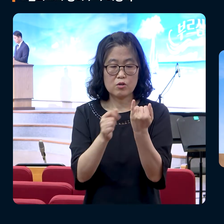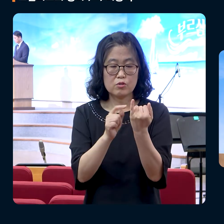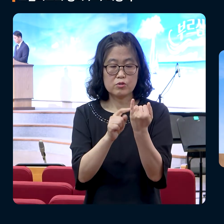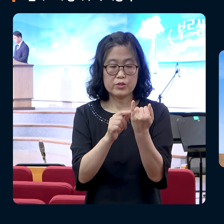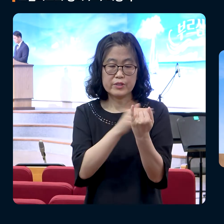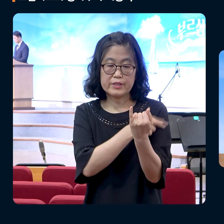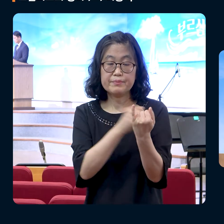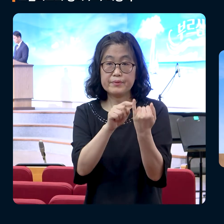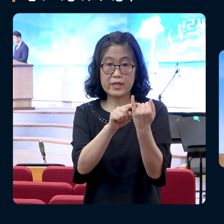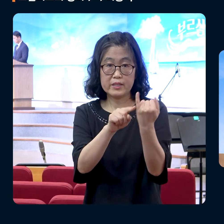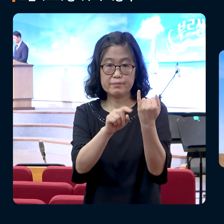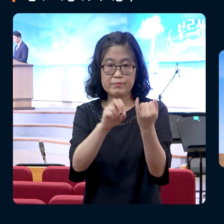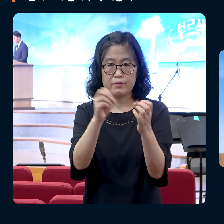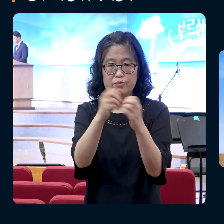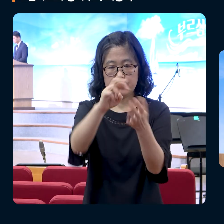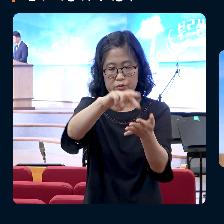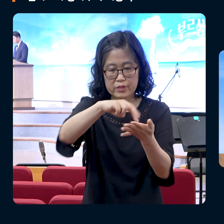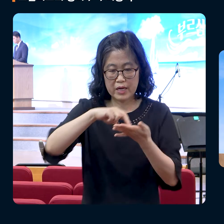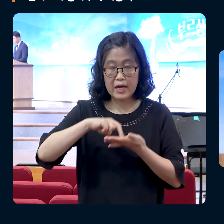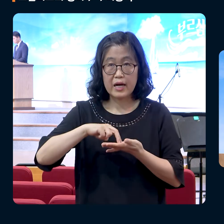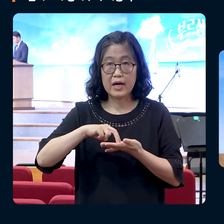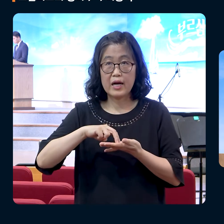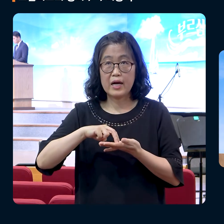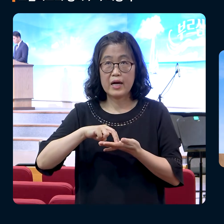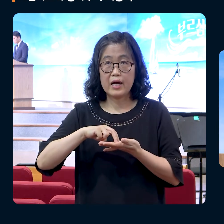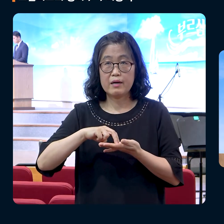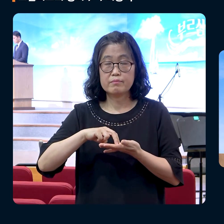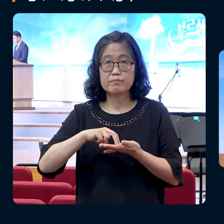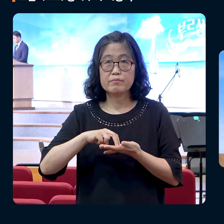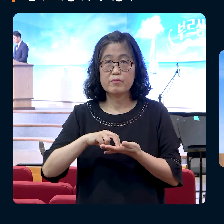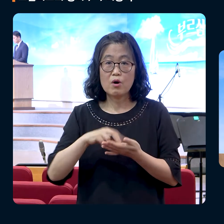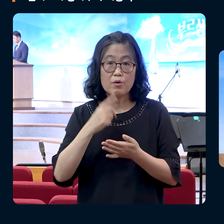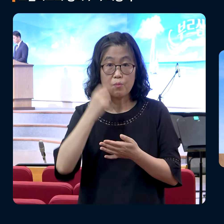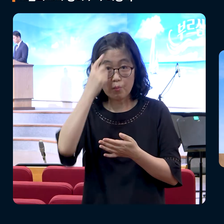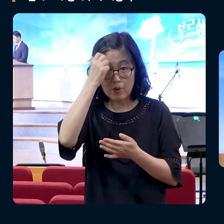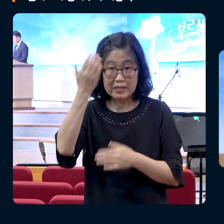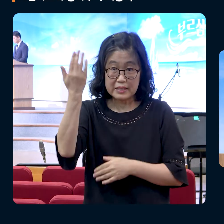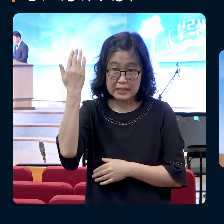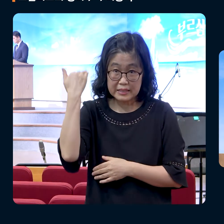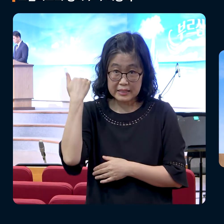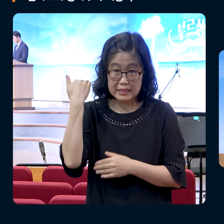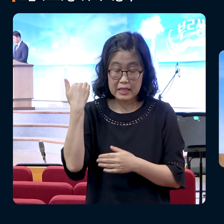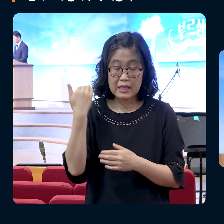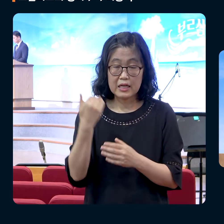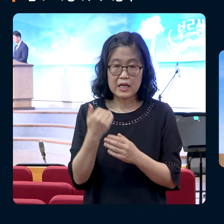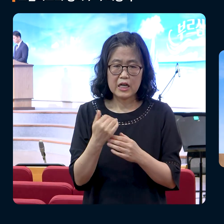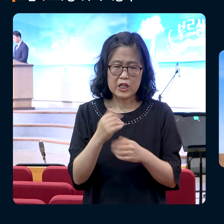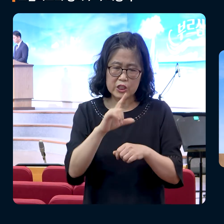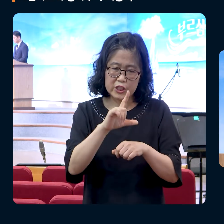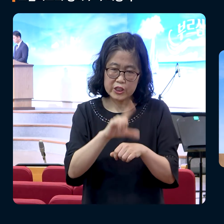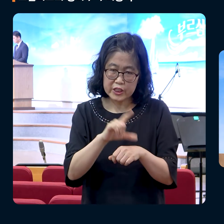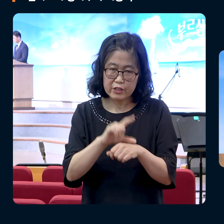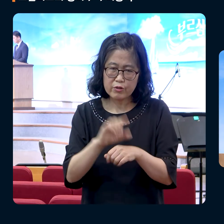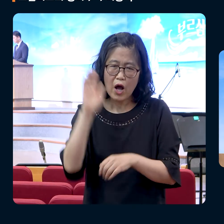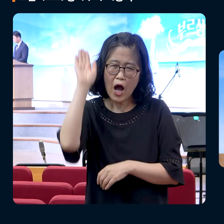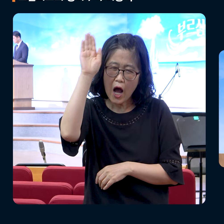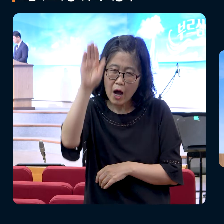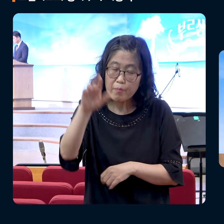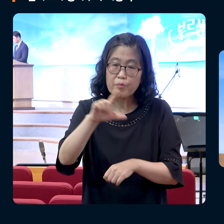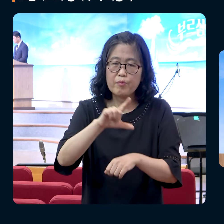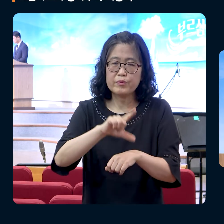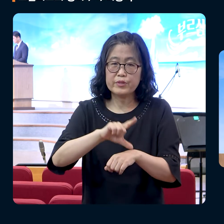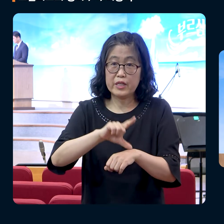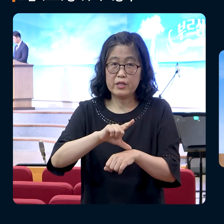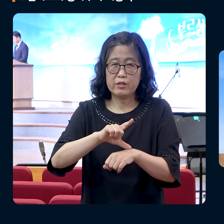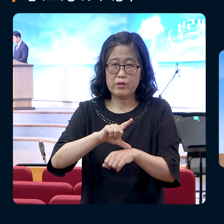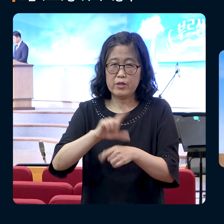좀 따왔는데 지금 제가 읽어드려 볼게요. 목사님, 지나온 시간들도 계속될 시간들도 그냥